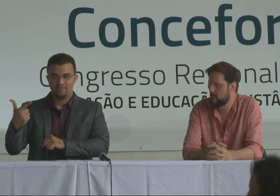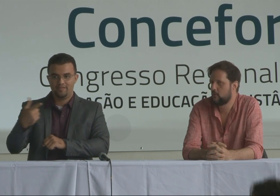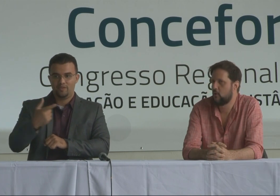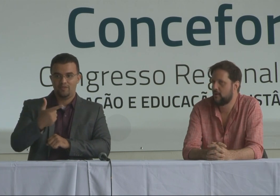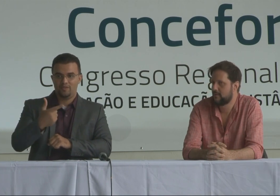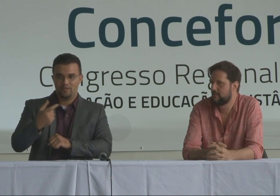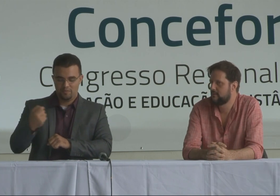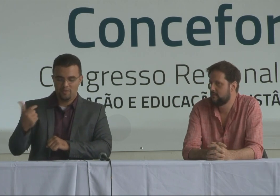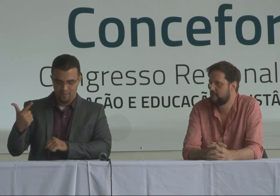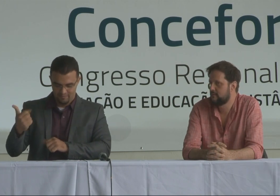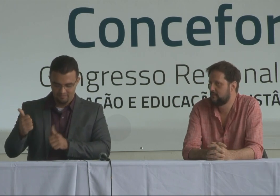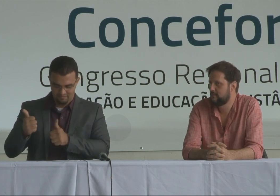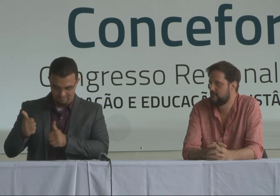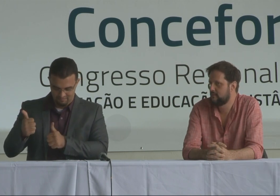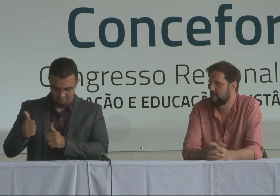E ele é SP12, ele continua nessa aula.